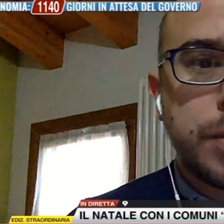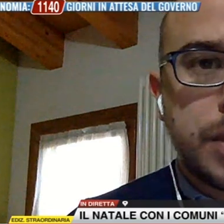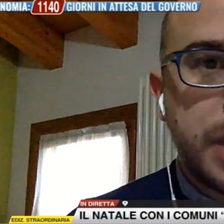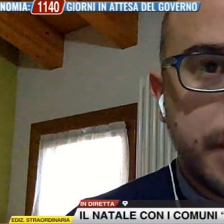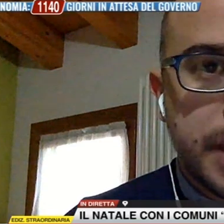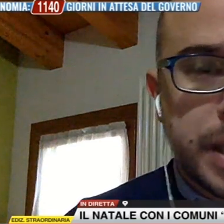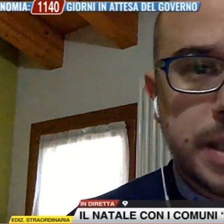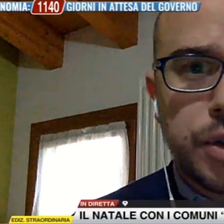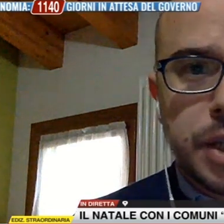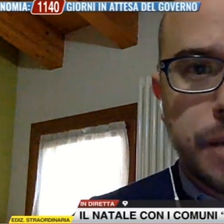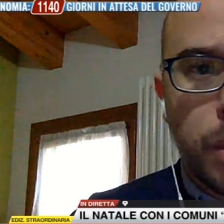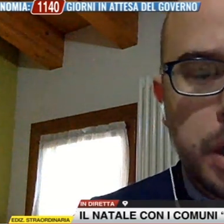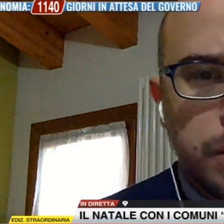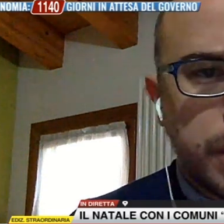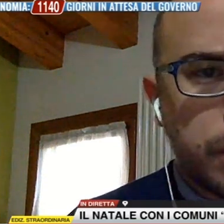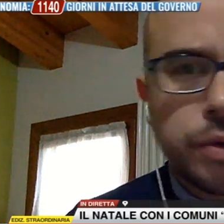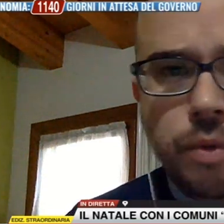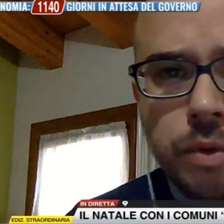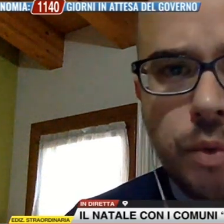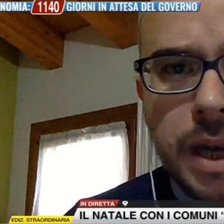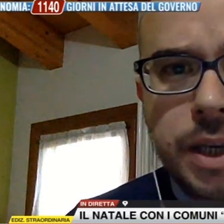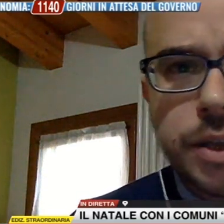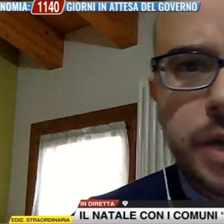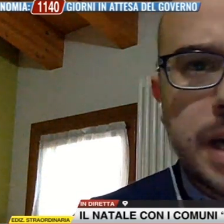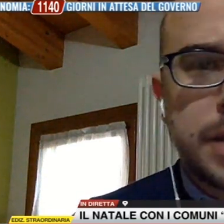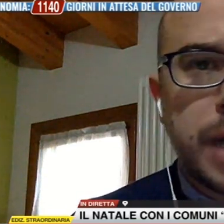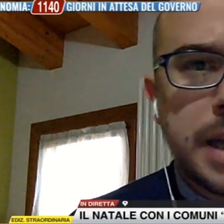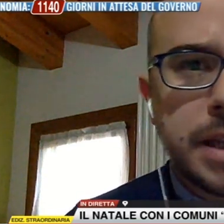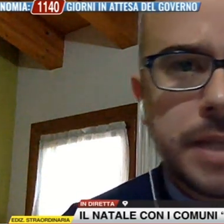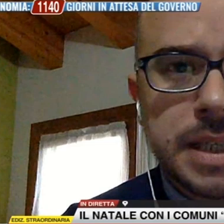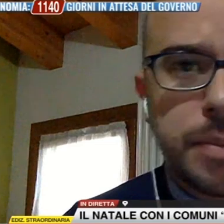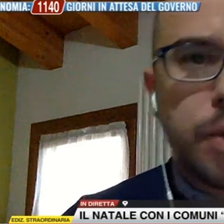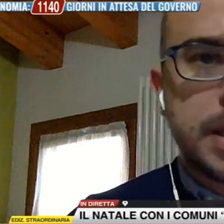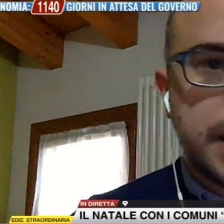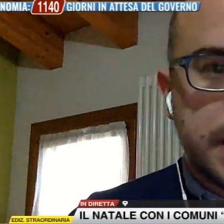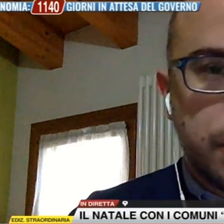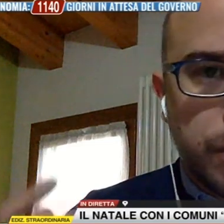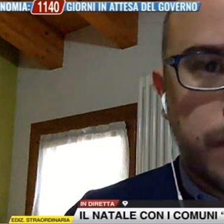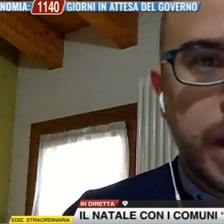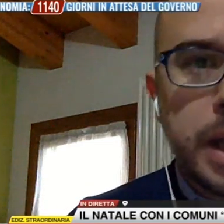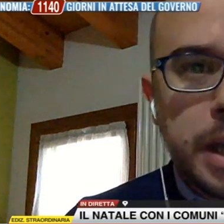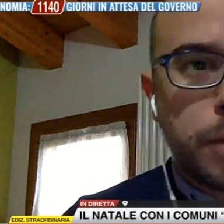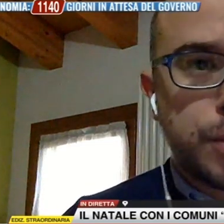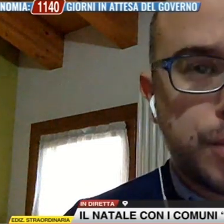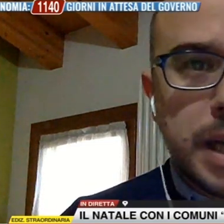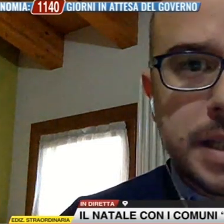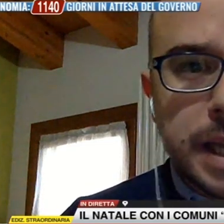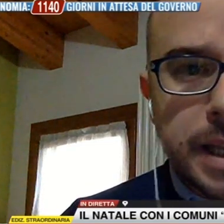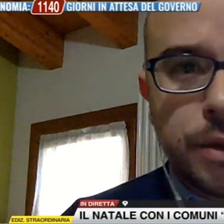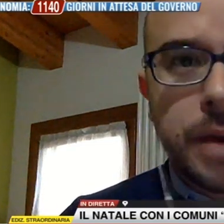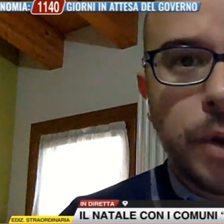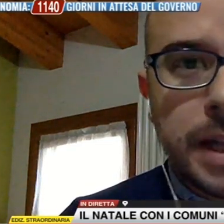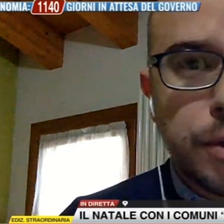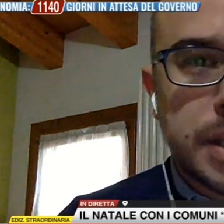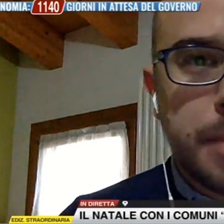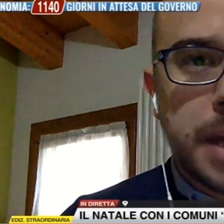in situazioni di emergenza. Oggi leggevo, non mi ricordo su quale giornale nazionale, l'intervista a Sabino Cassese, autorevole costituzionalista, che ha detto